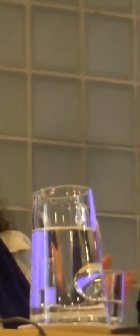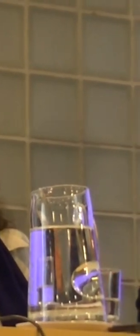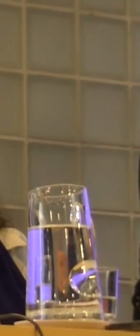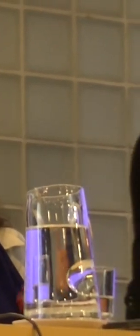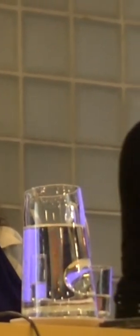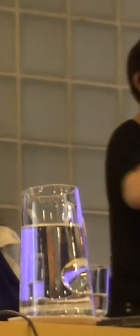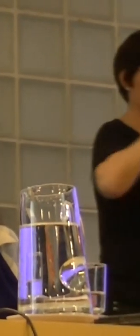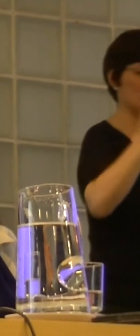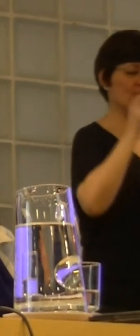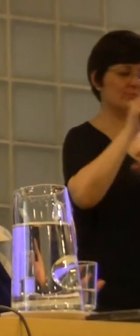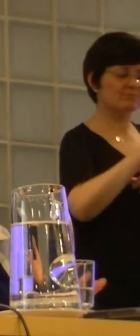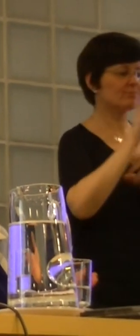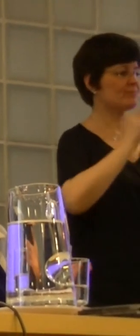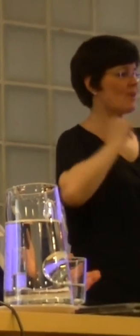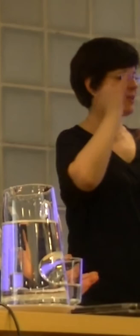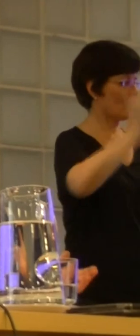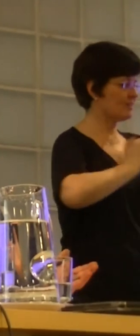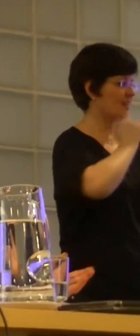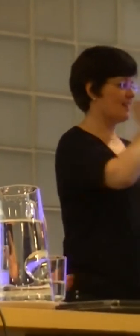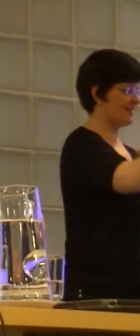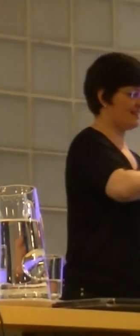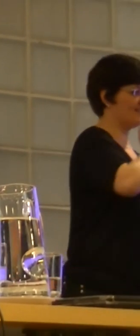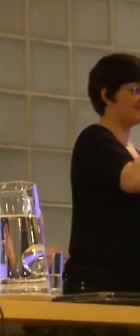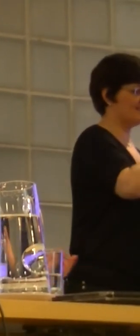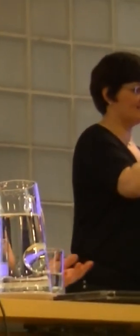Sí. Claro que es una.